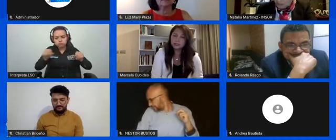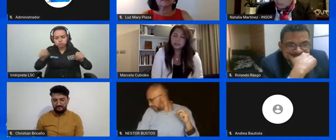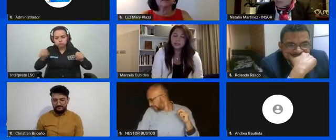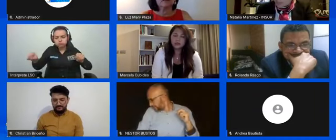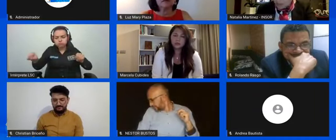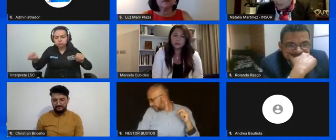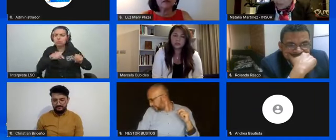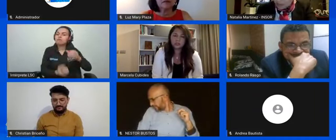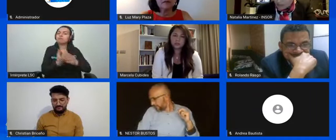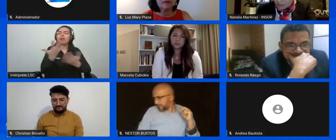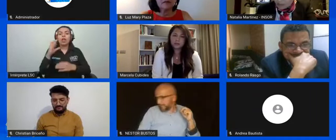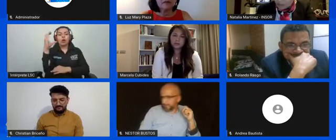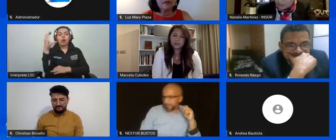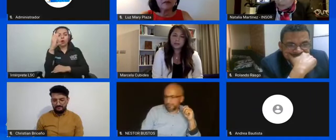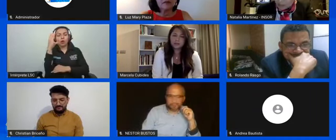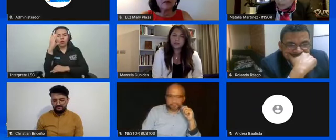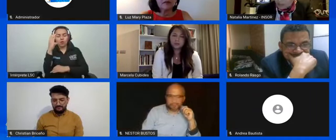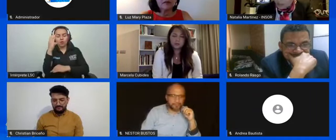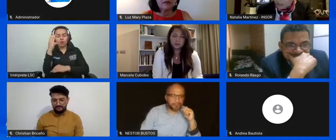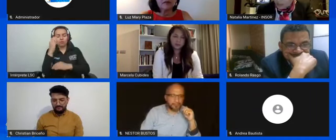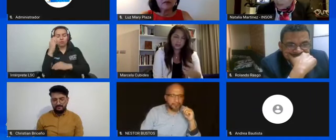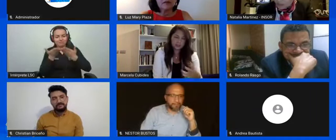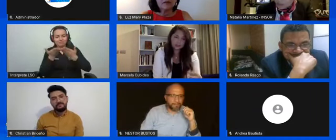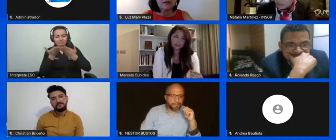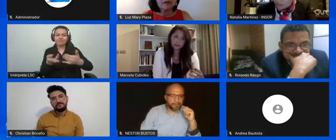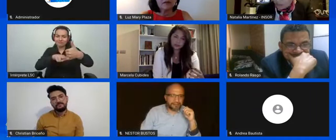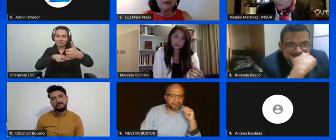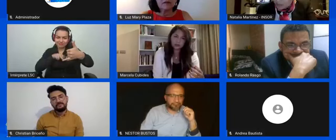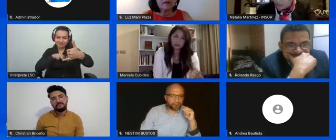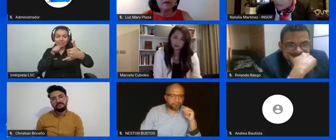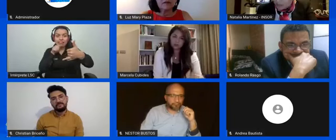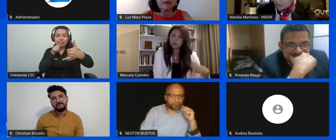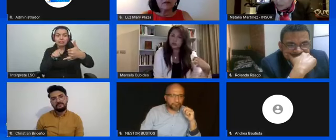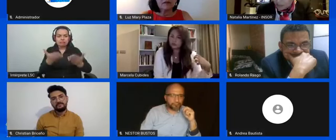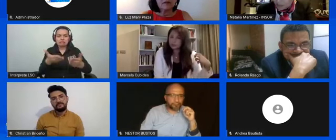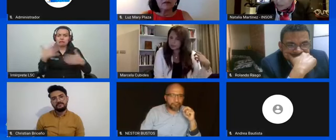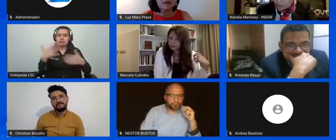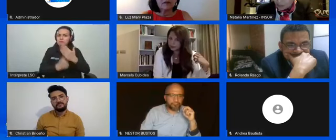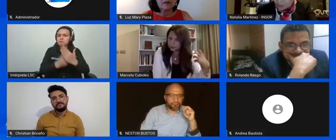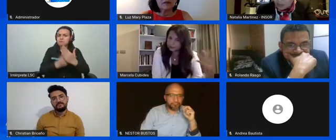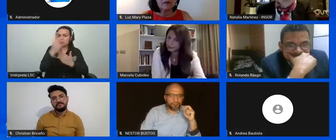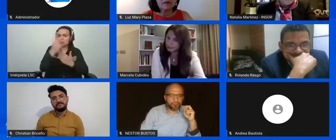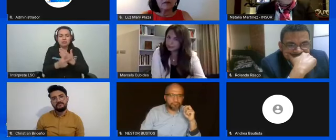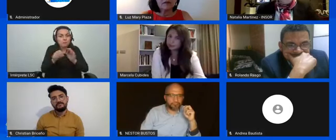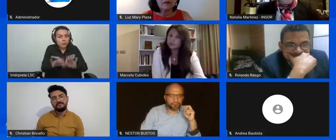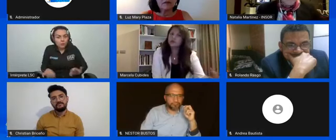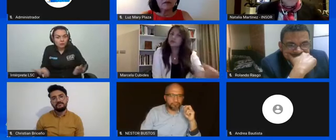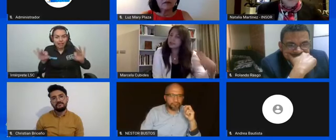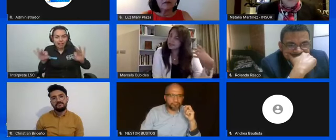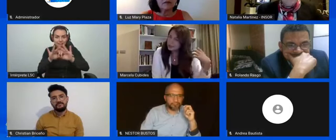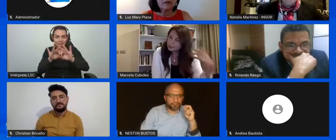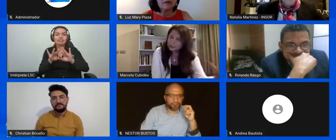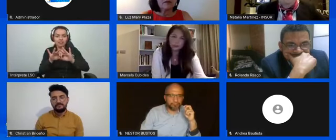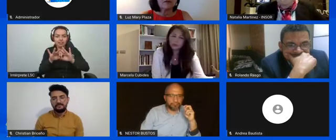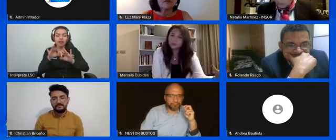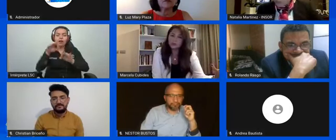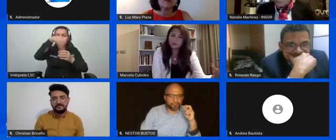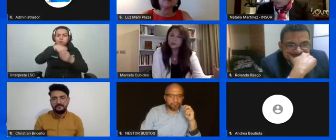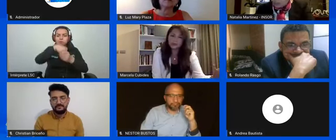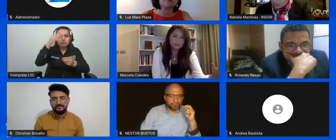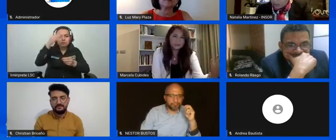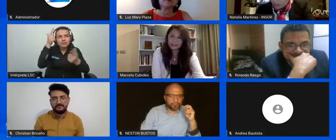Sordas, un proyecto muy importante dentro de los que estuvo la estrategia de salir al territorio, de ir a llevar todo